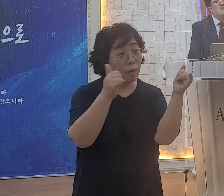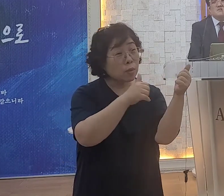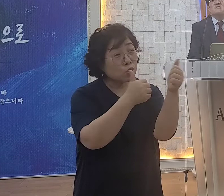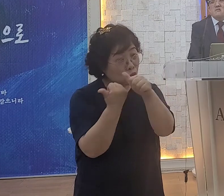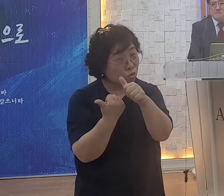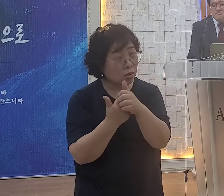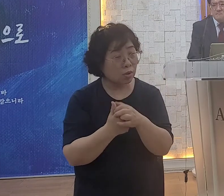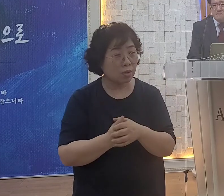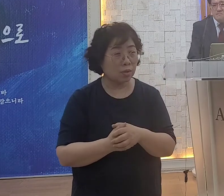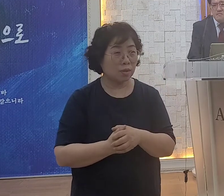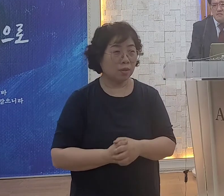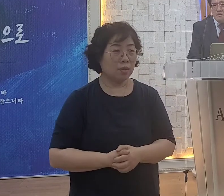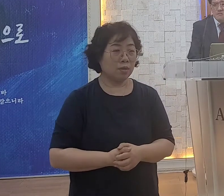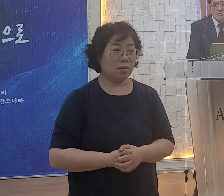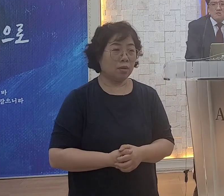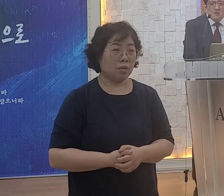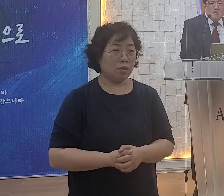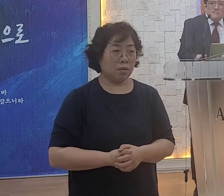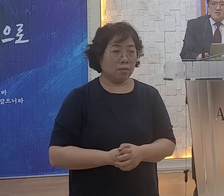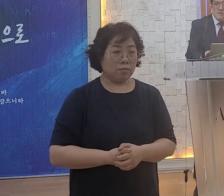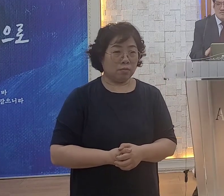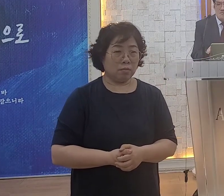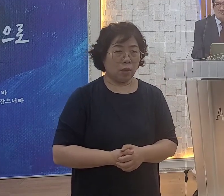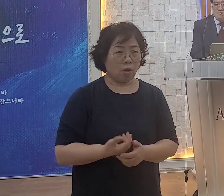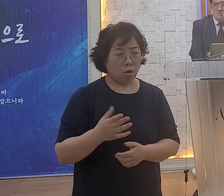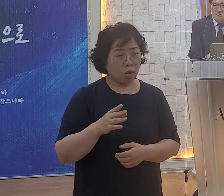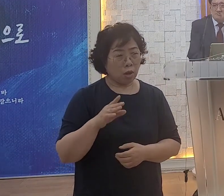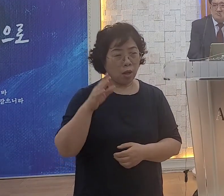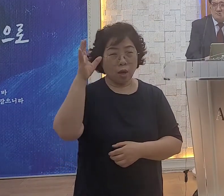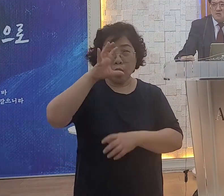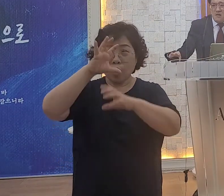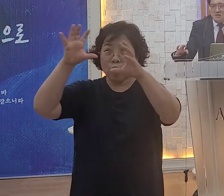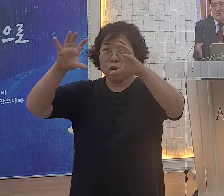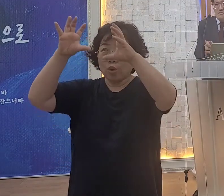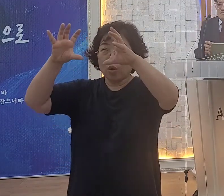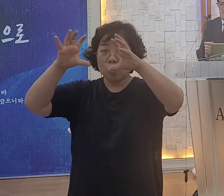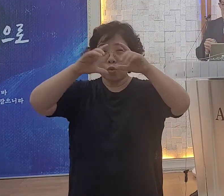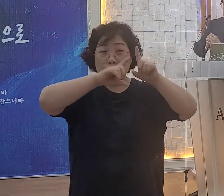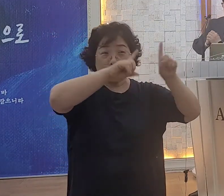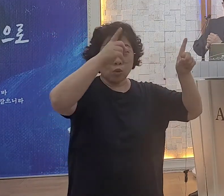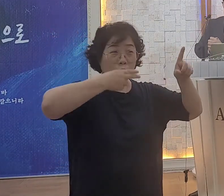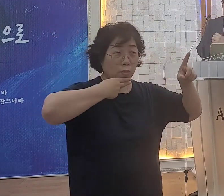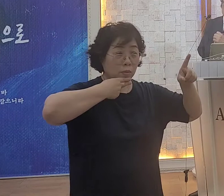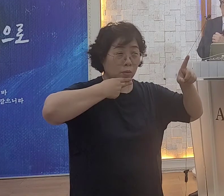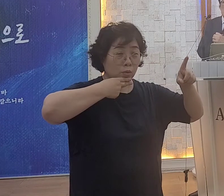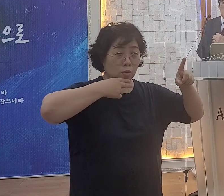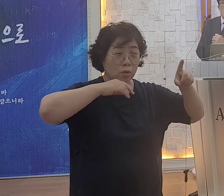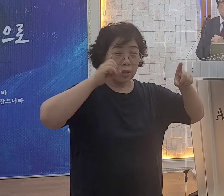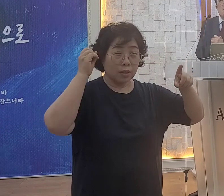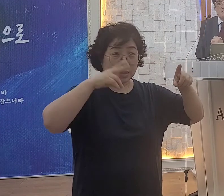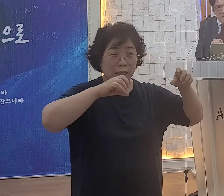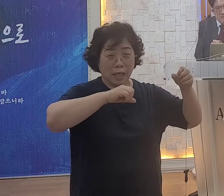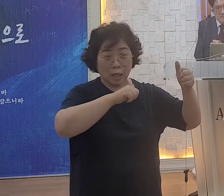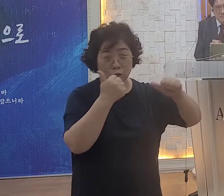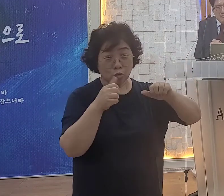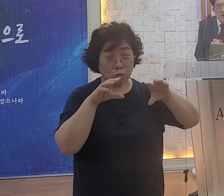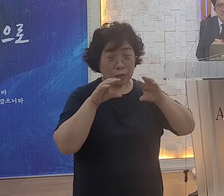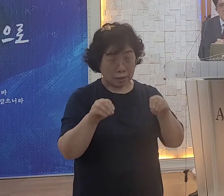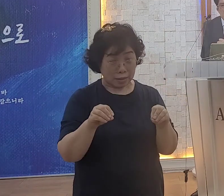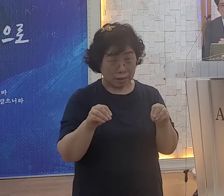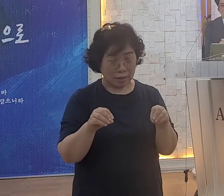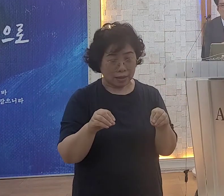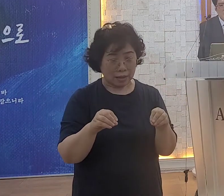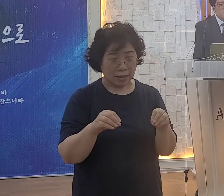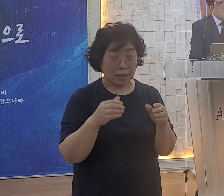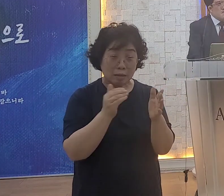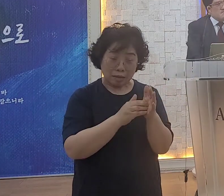그게 일반의 길이에요. 그래서 만약에 천국도 없고 지옥도 없고 그냥 다 끝이면 우리 조금 그래 뭐 고생했잖아요.